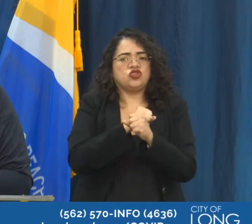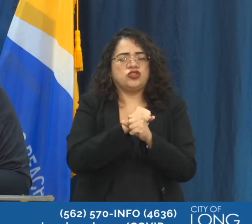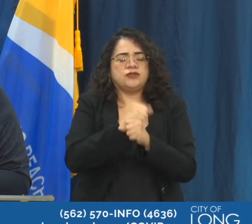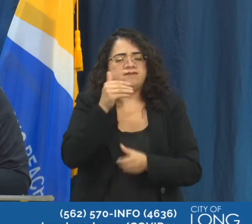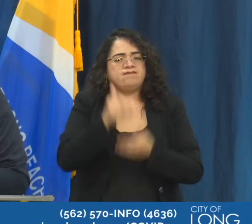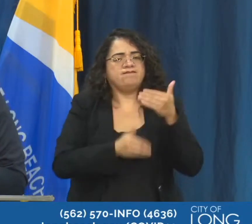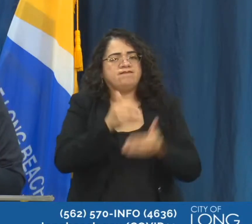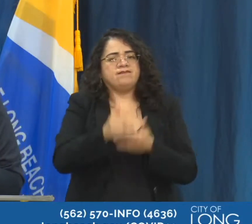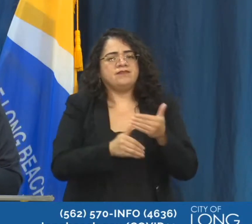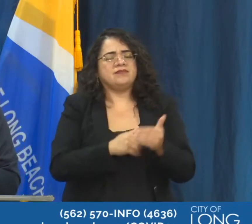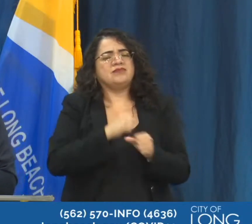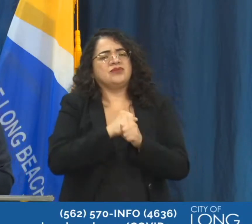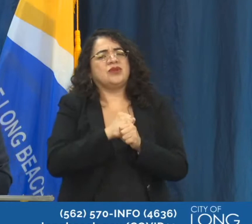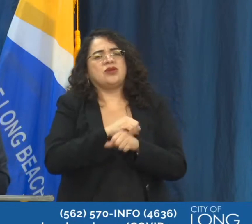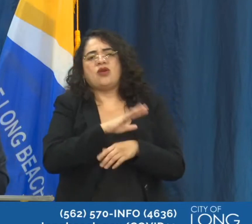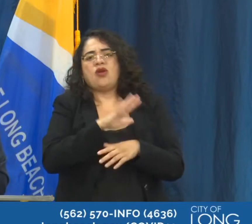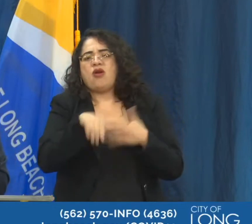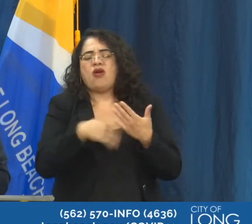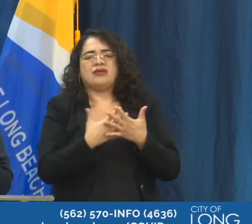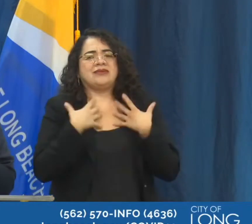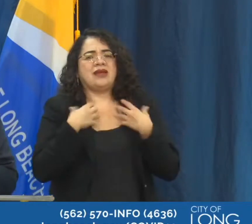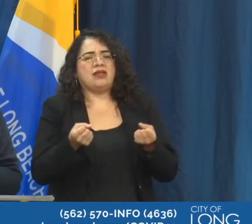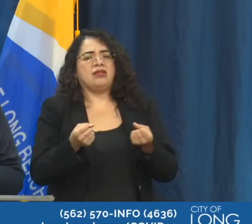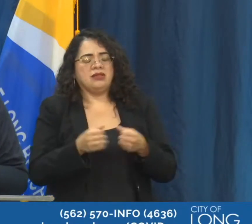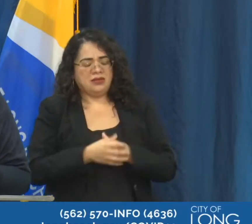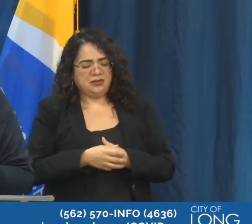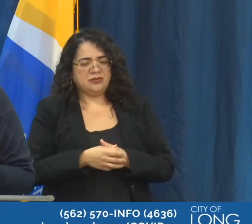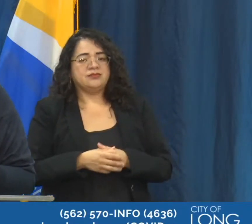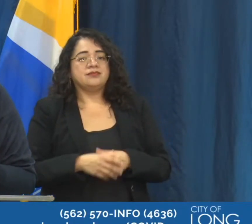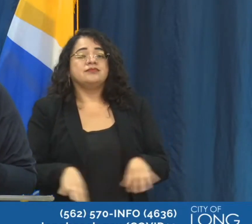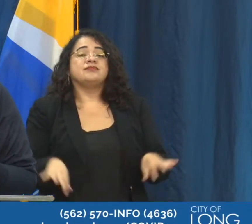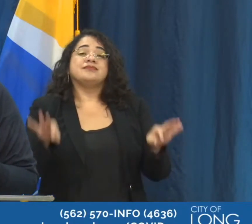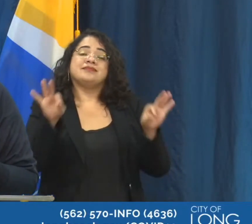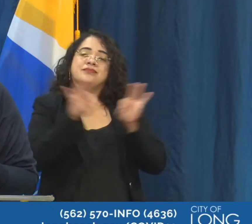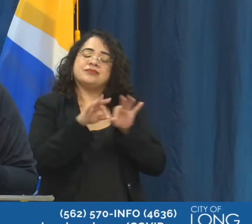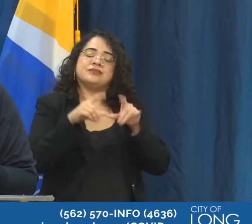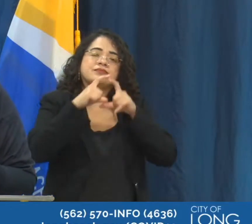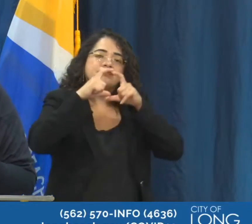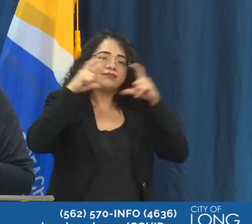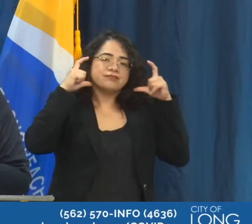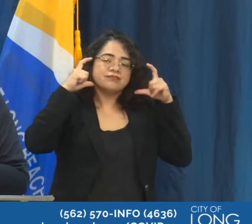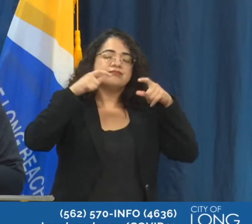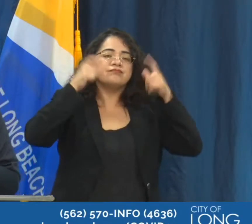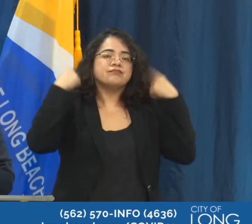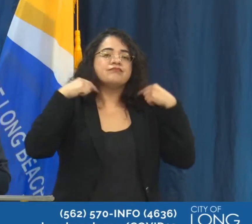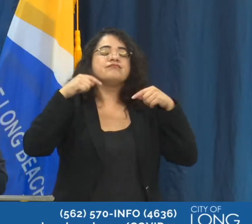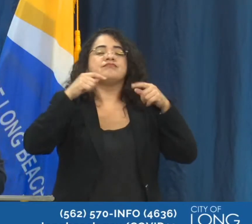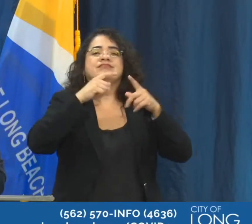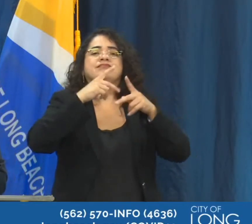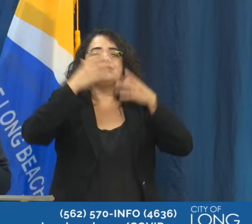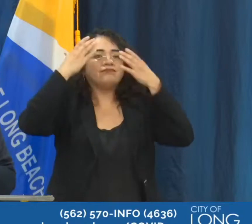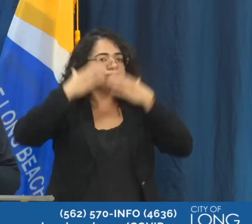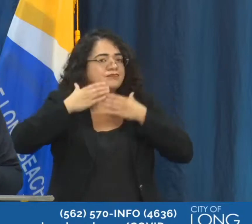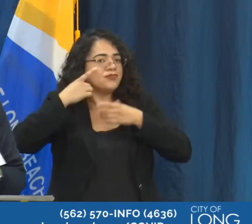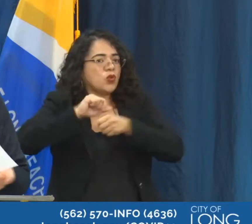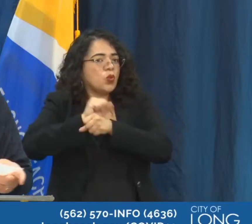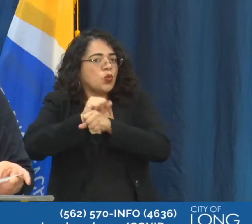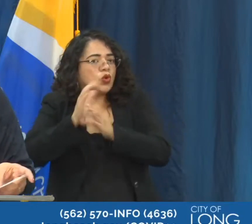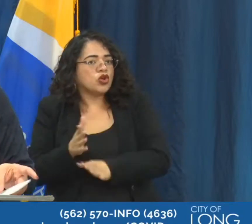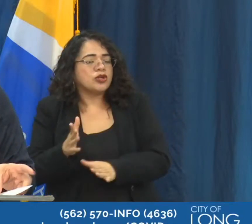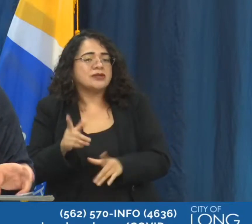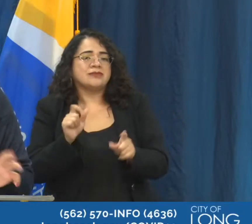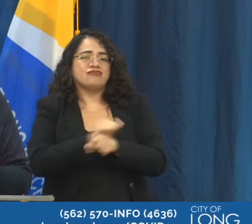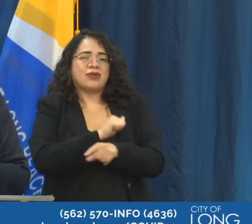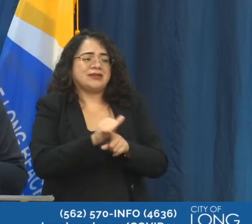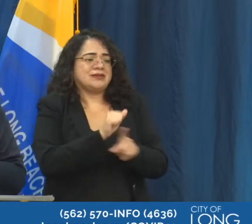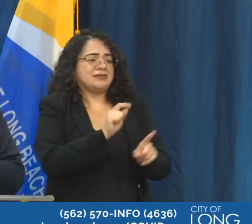proteger la salud de todos incluyendo seguir usando sus coberturas para la cara y también practicando el distance a miento físico